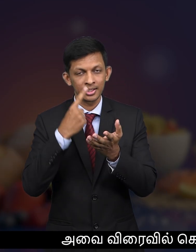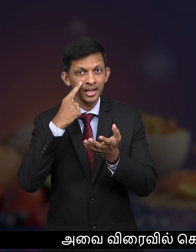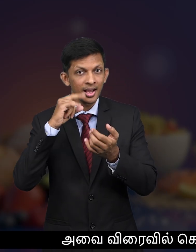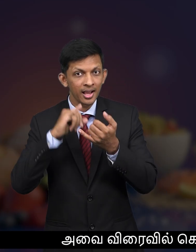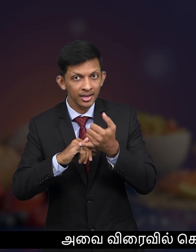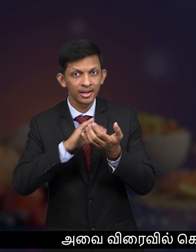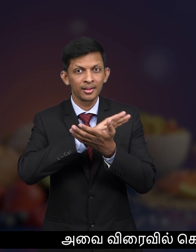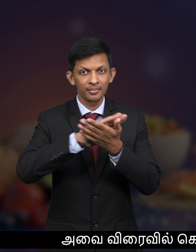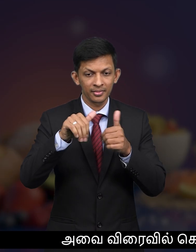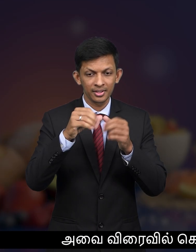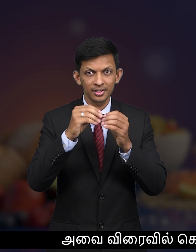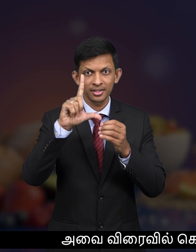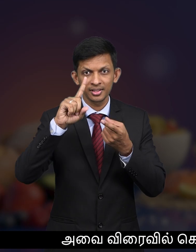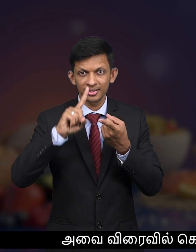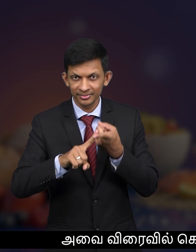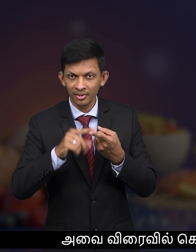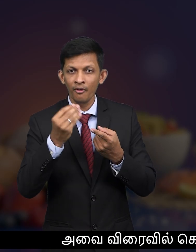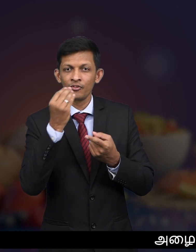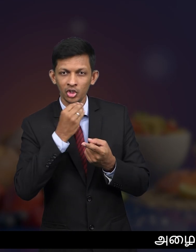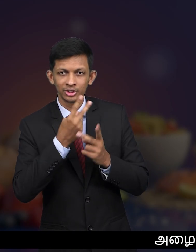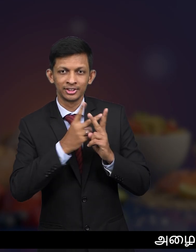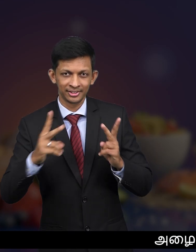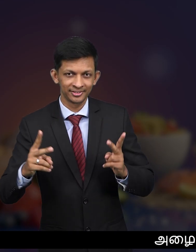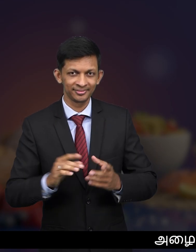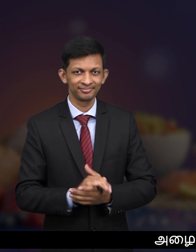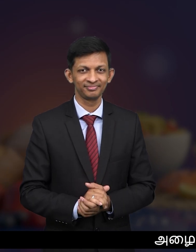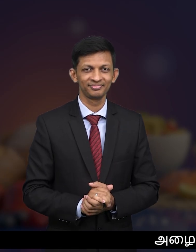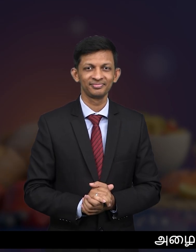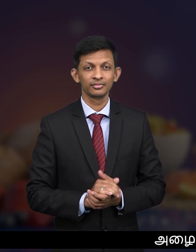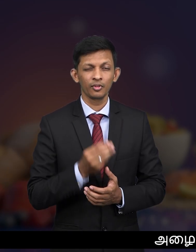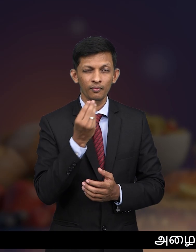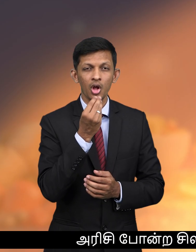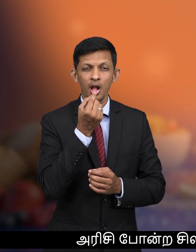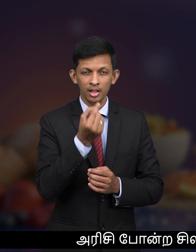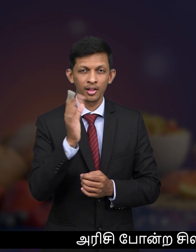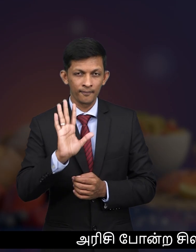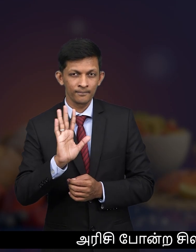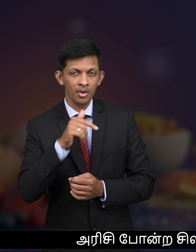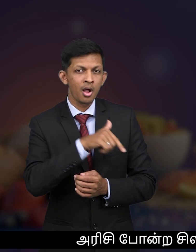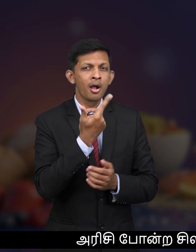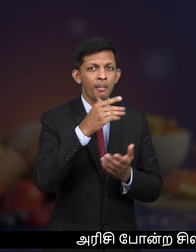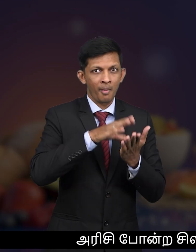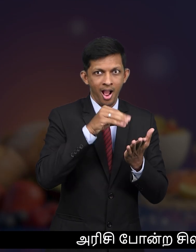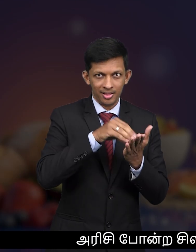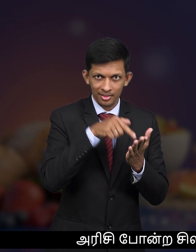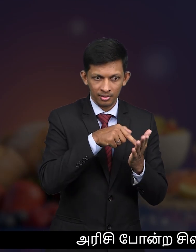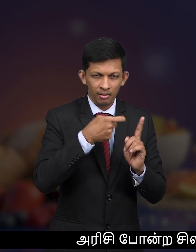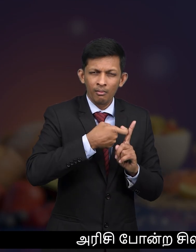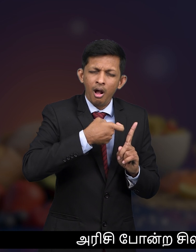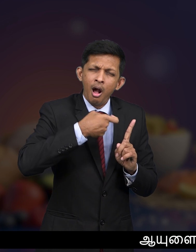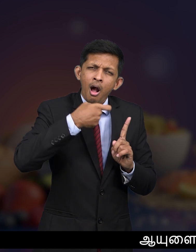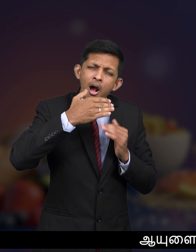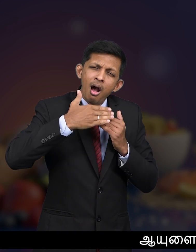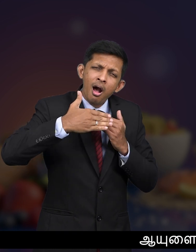அவை விரைவில் கெட்டு போகும் உணவுகள் என்று அழைக்கப்படுகின்றன. அரிசி போன்ற பல உணவுப்